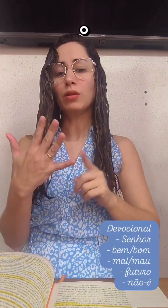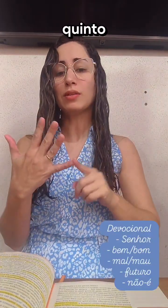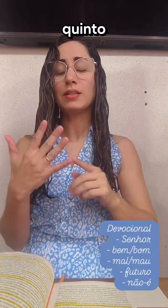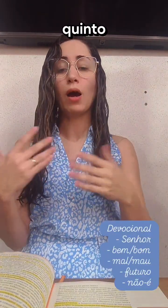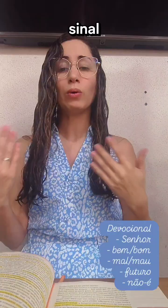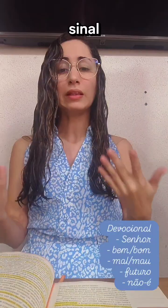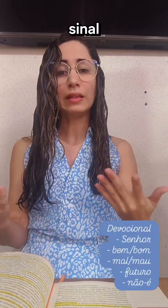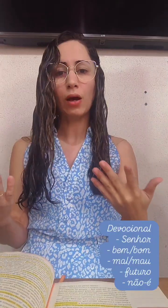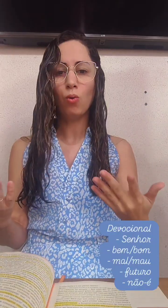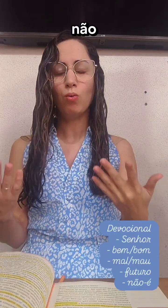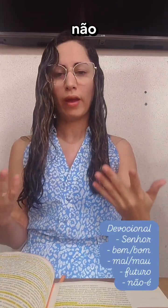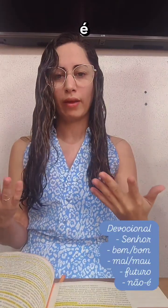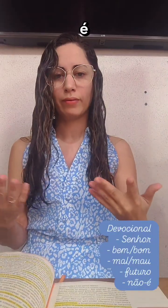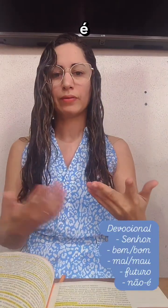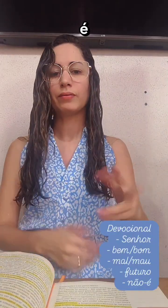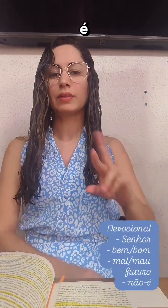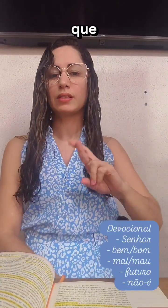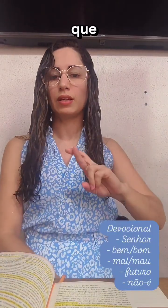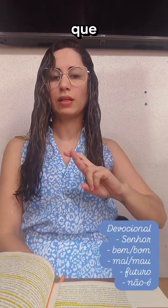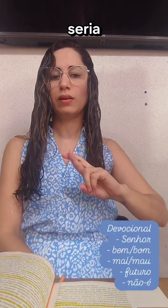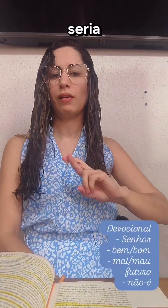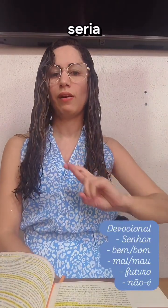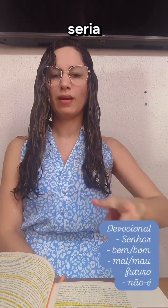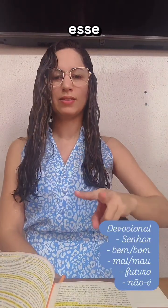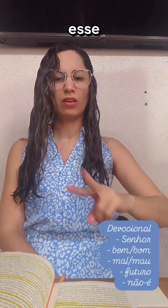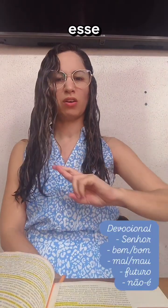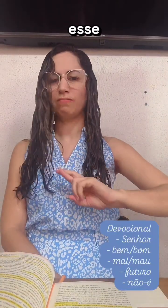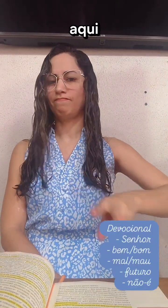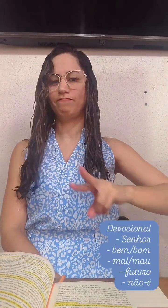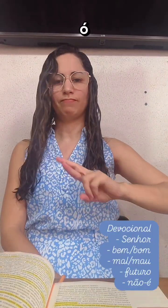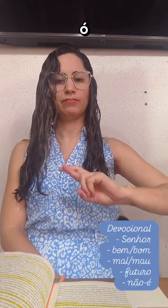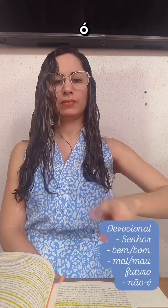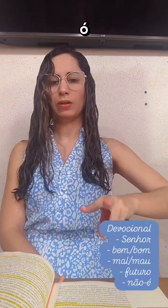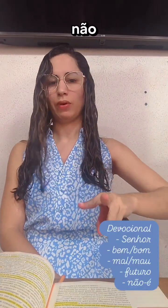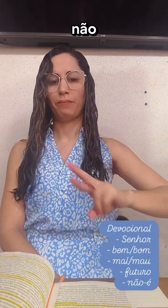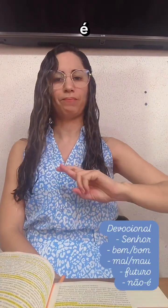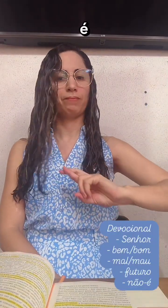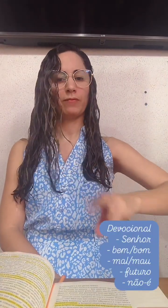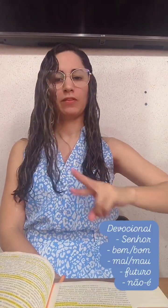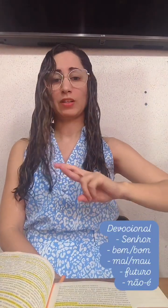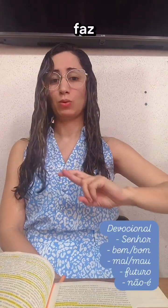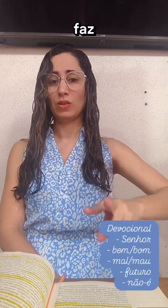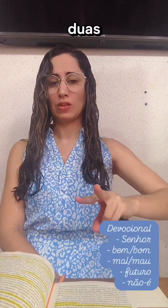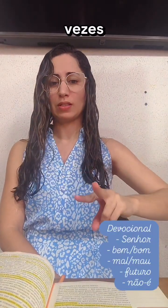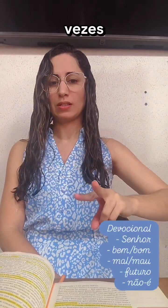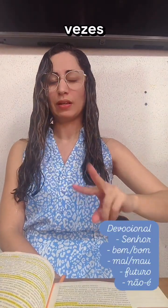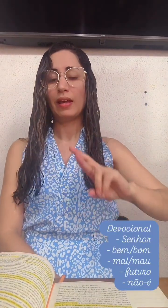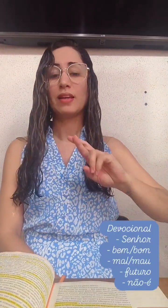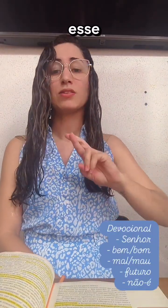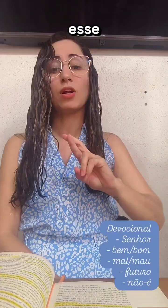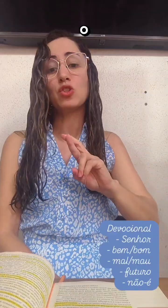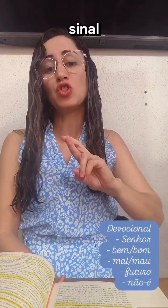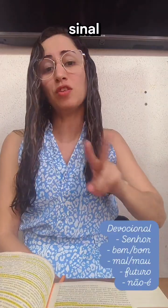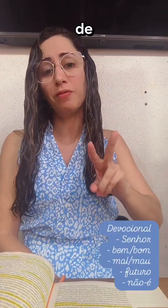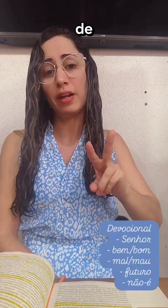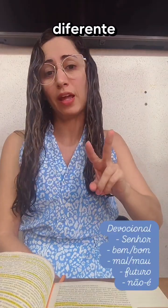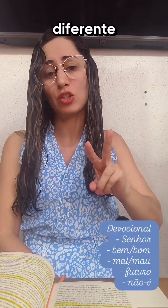quinto sinal, não é. Que seria esse aqui, ó. Não é. Faz duas vezes. Esse é o sinal de